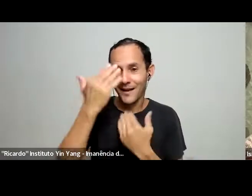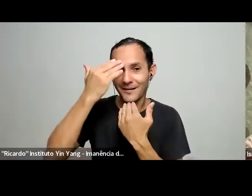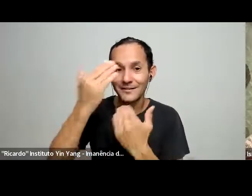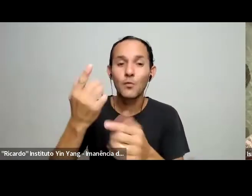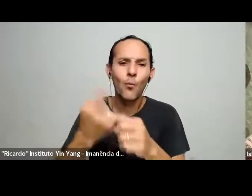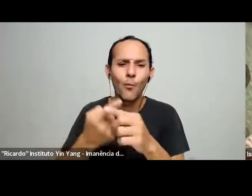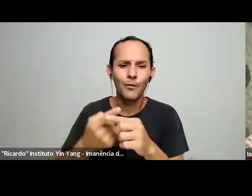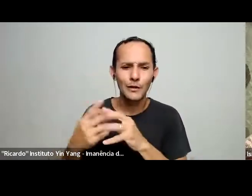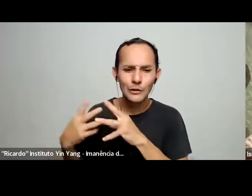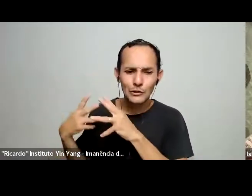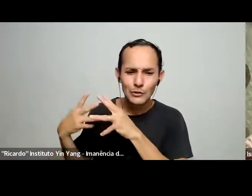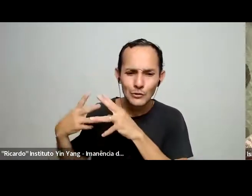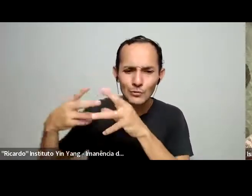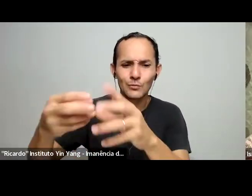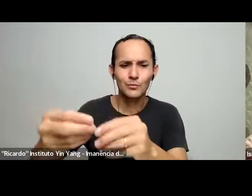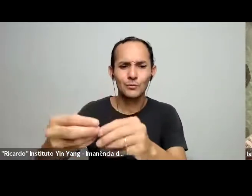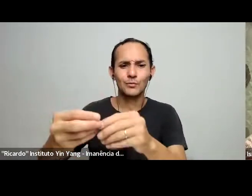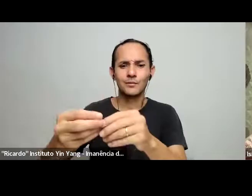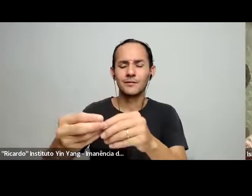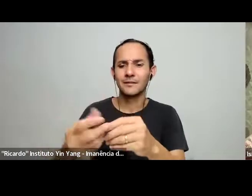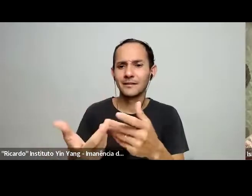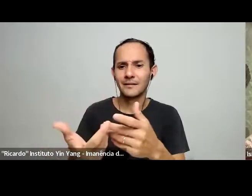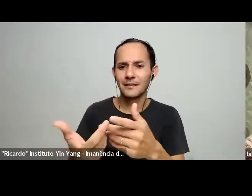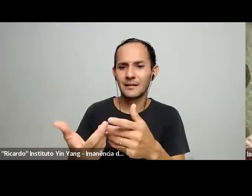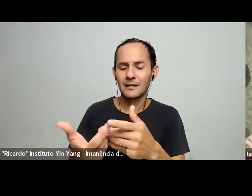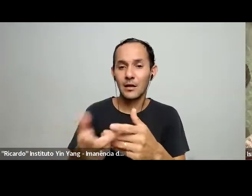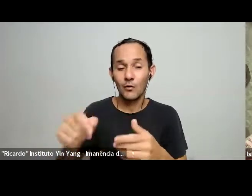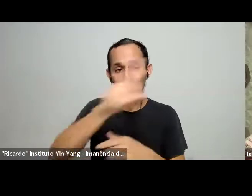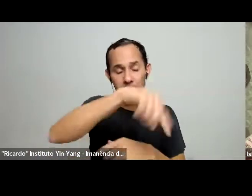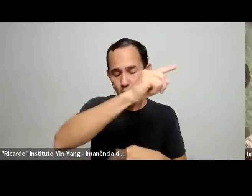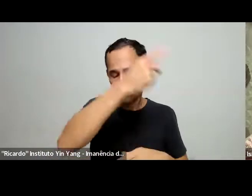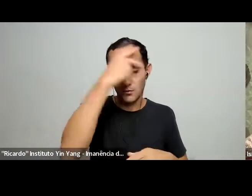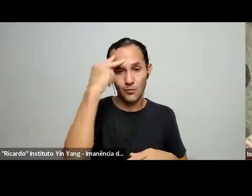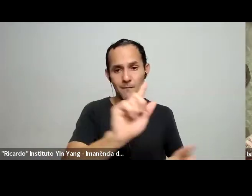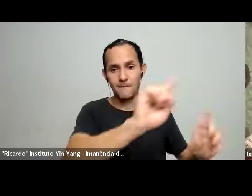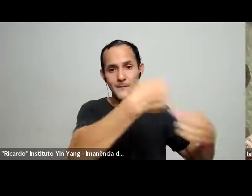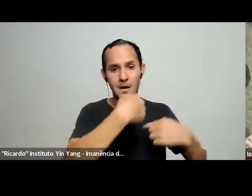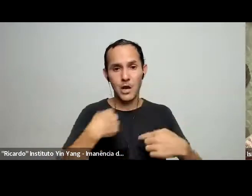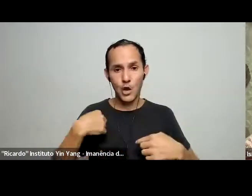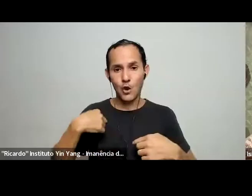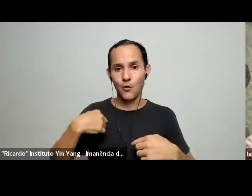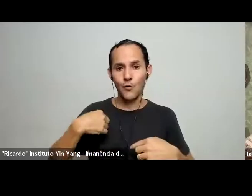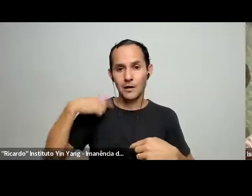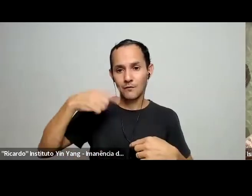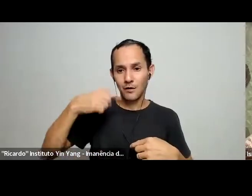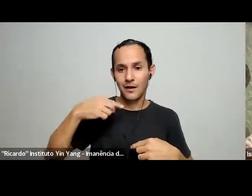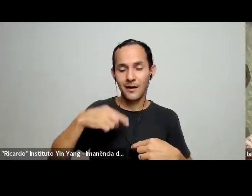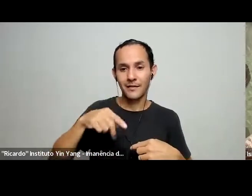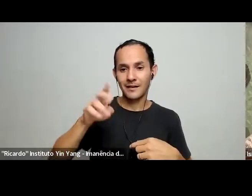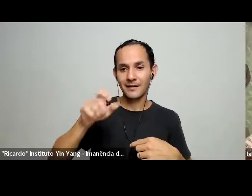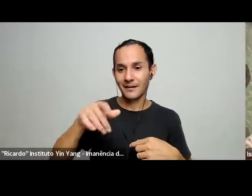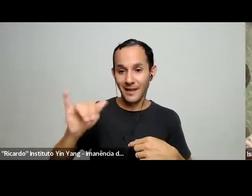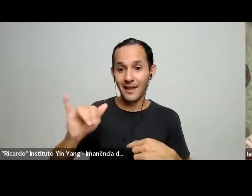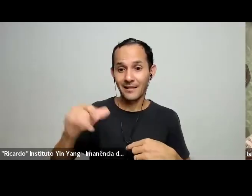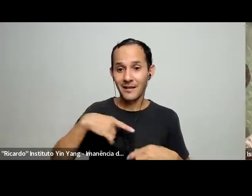porque por todos digamos, esses ataques nos quais eu e inclusive a advogada Kellen fomos as que